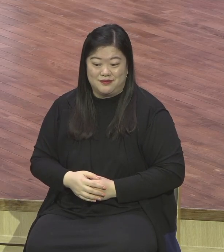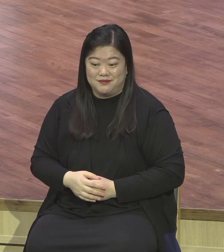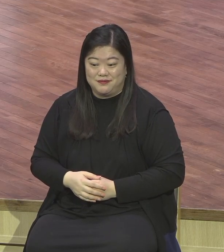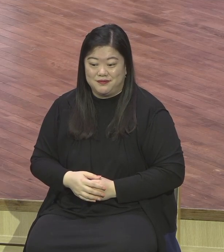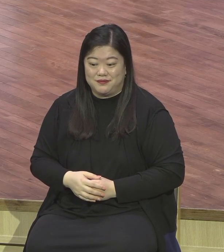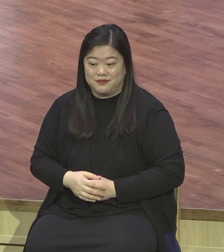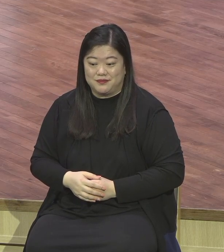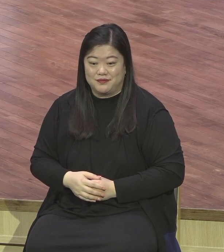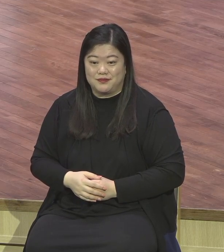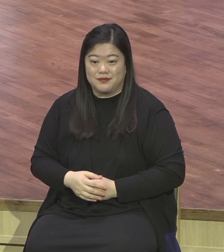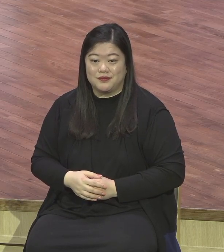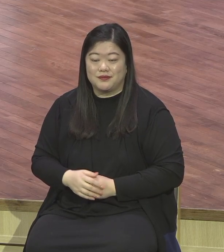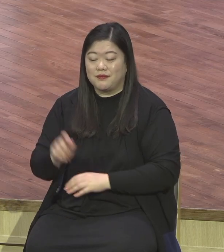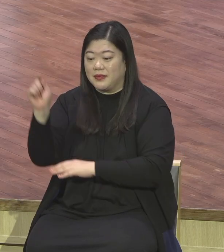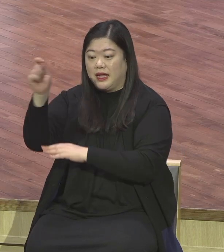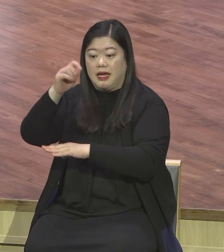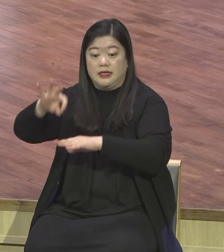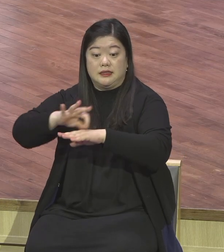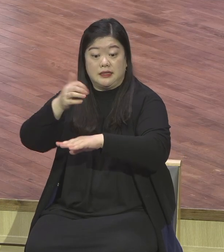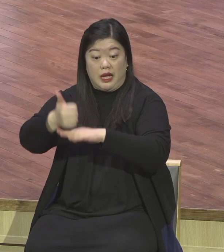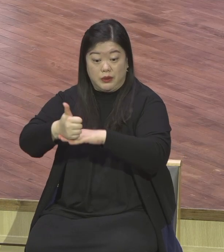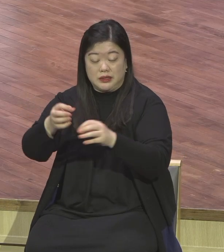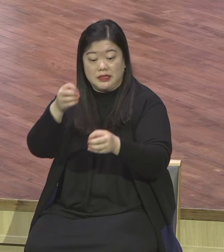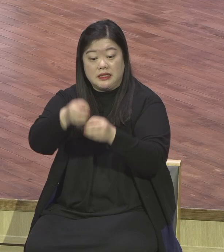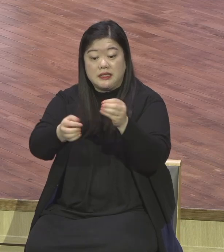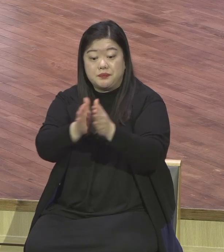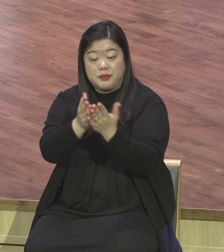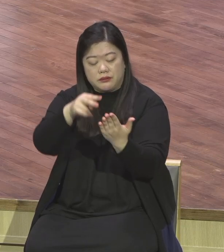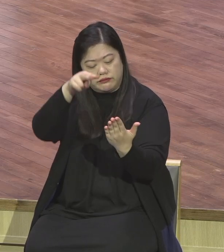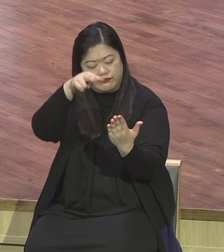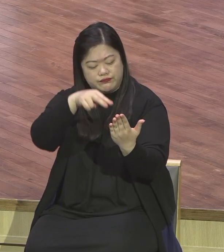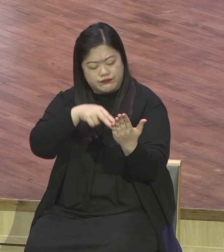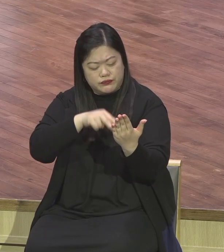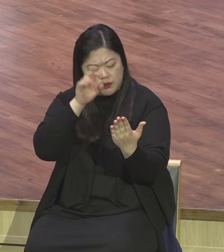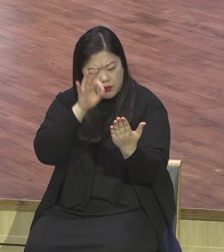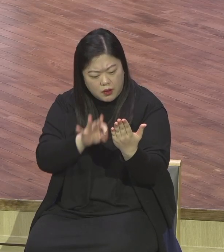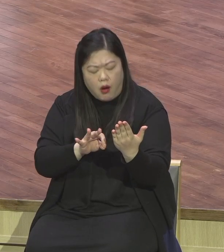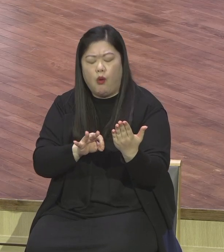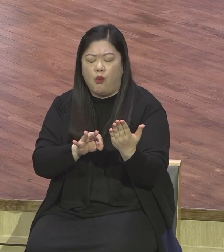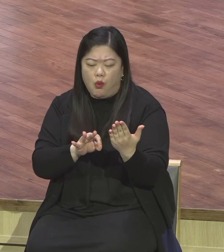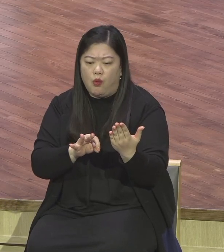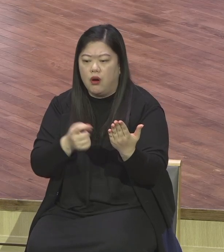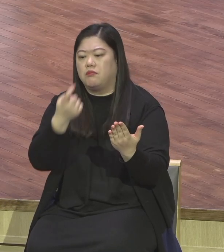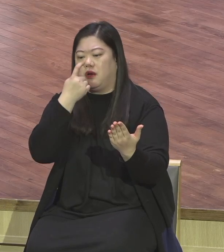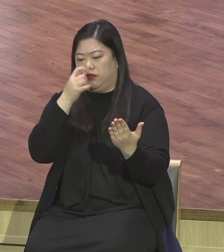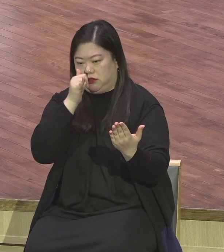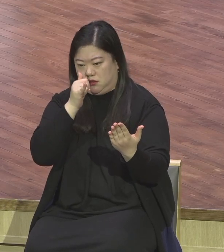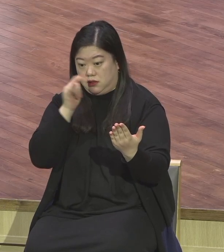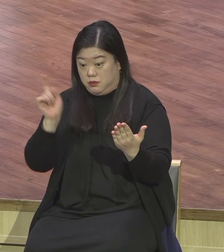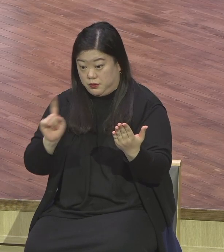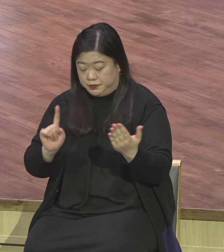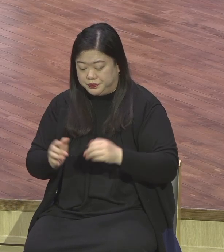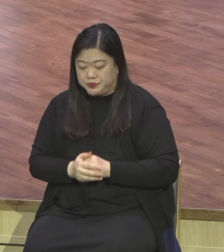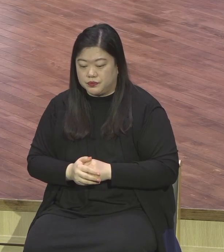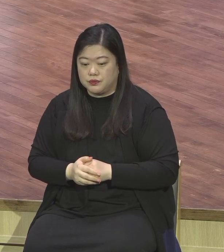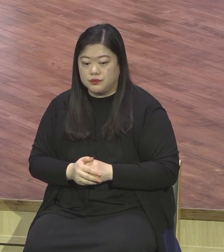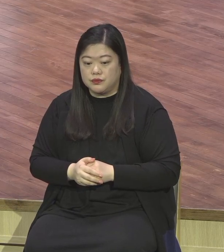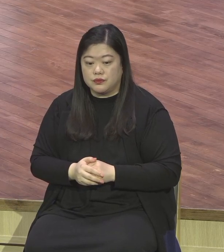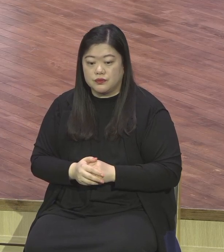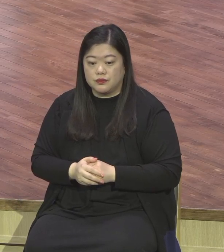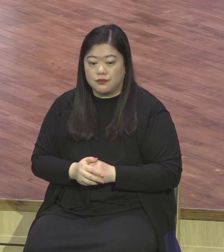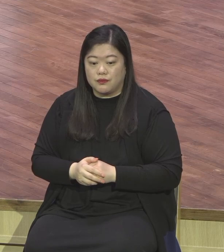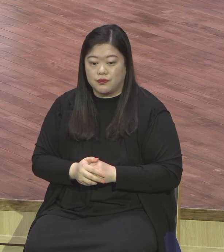감사만이 통해서 우리는요 한 가지 영적 교훈이 그것이 바로 다윗의 속으로만